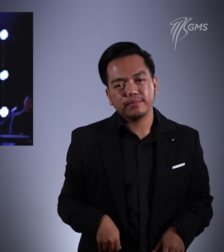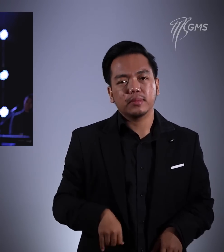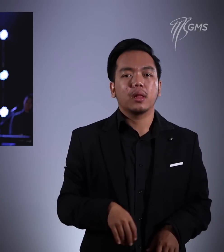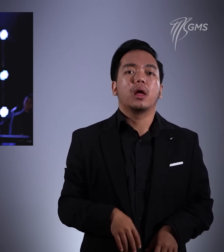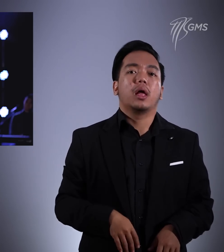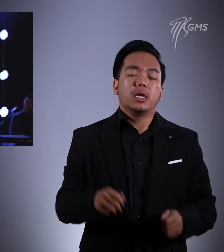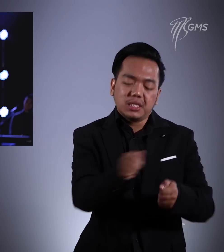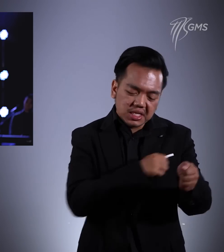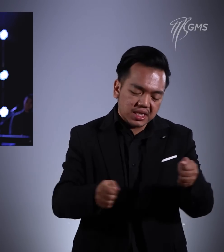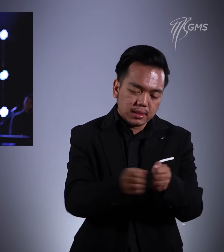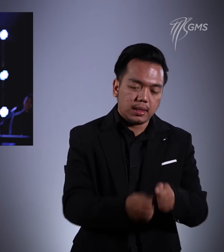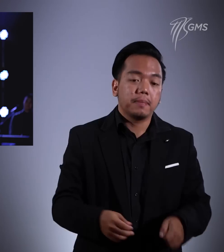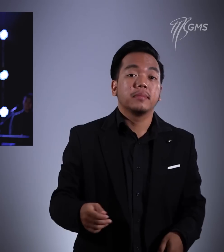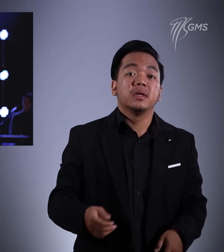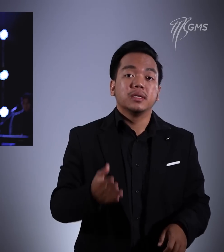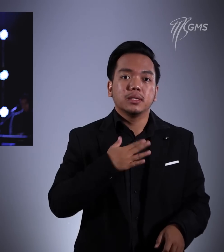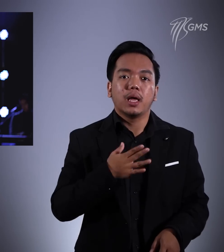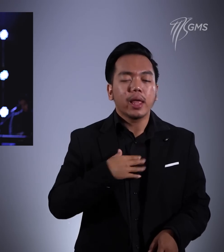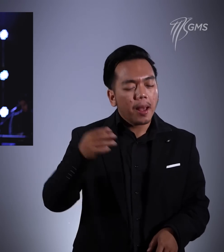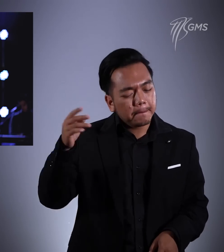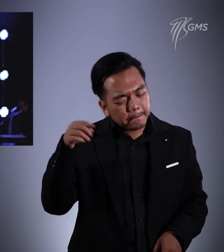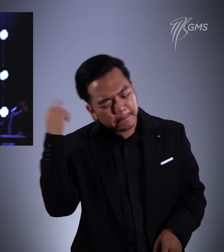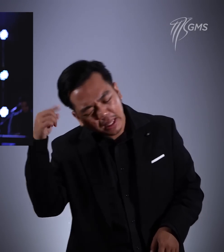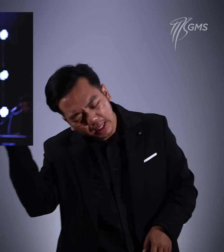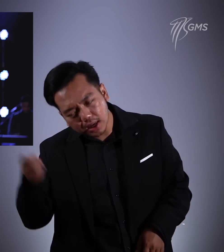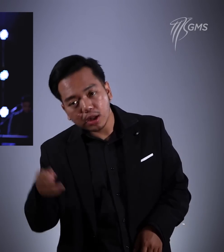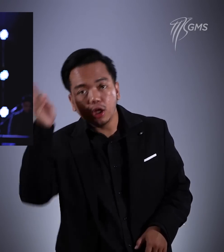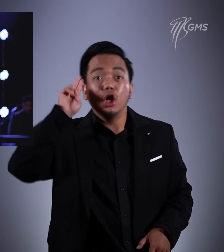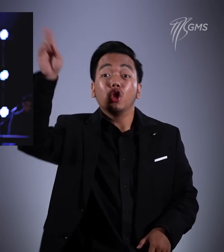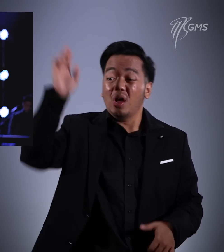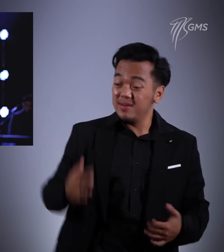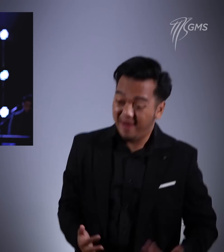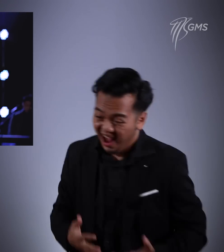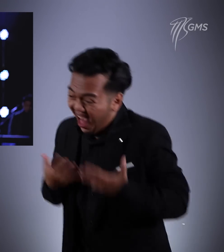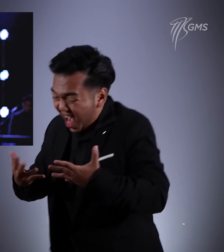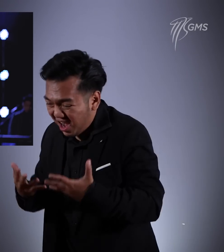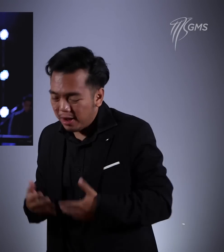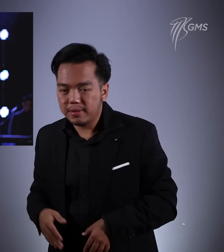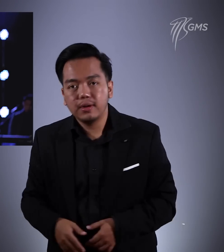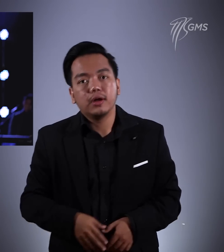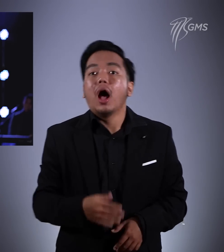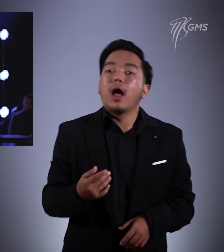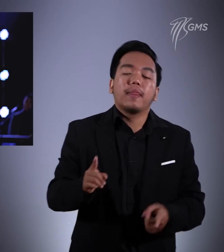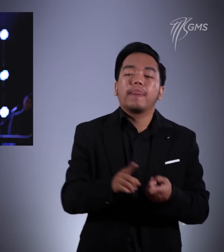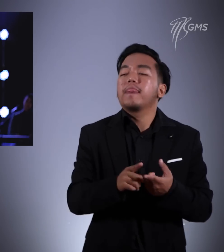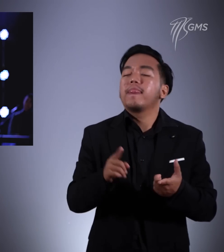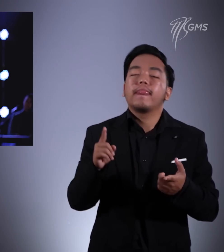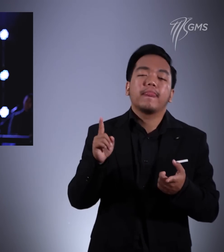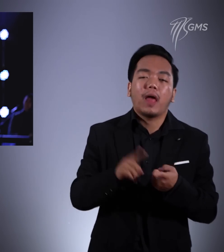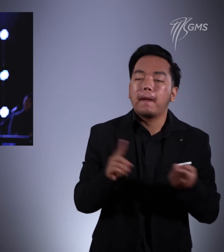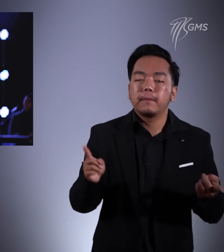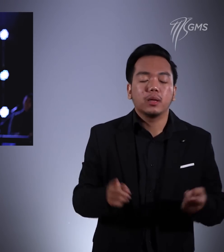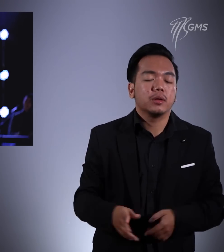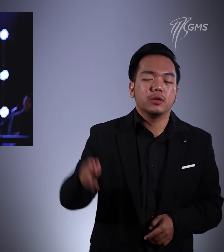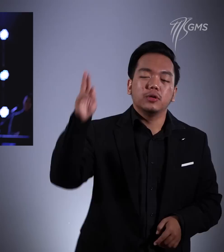kira Tuhan marah, masuk hadirat Tuhan, saya keluarnya cengeng, saya dijamah Tuhan terharu, ternyata saya salah, Tuhan tidak marah